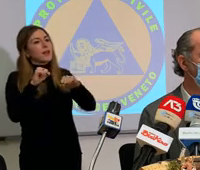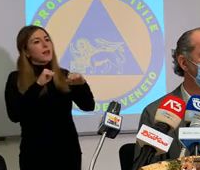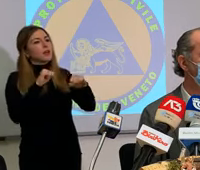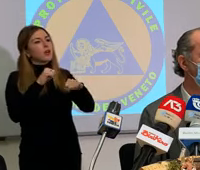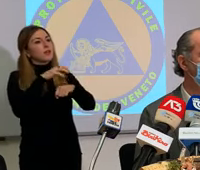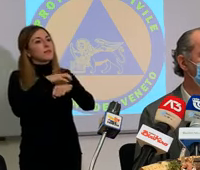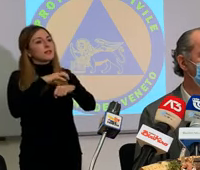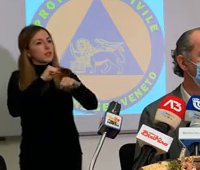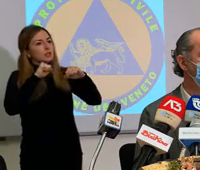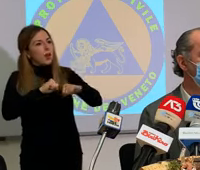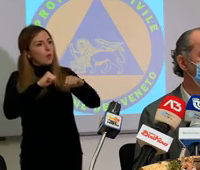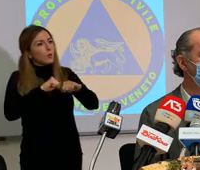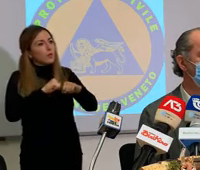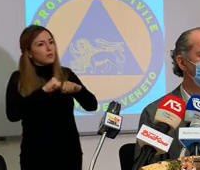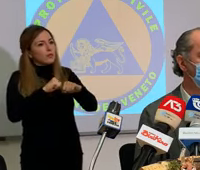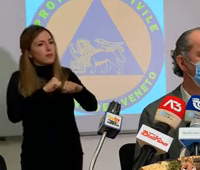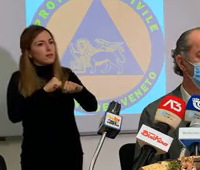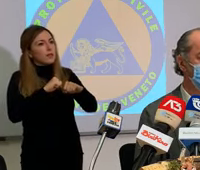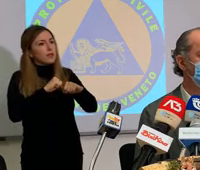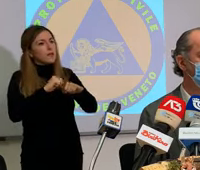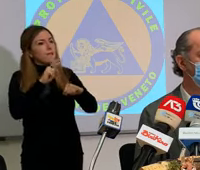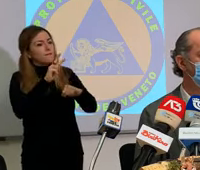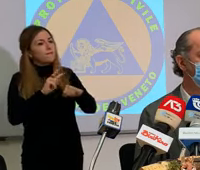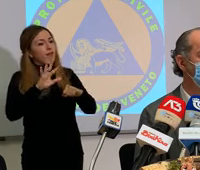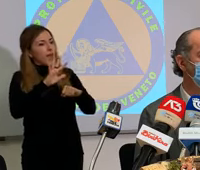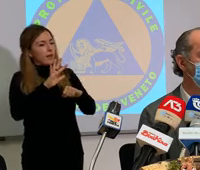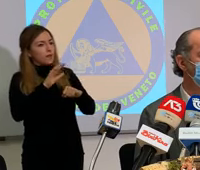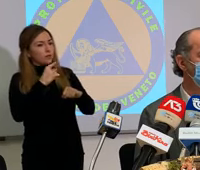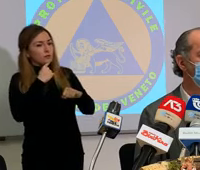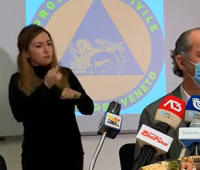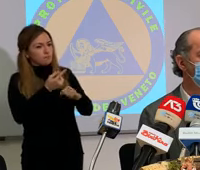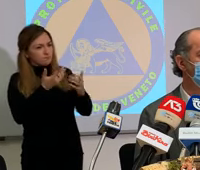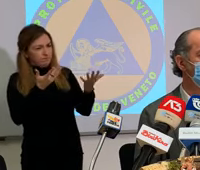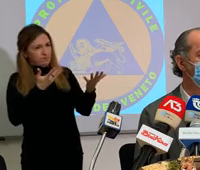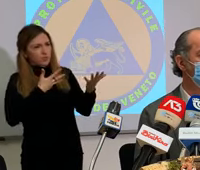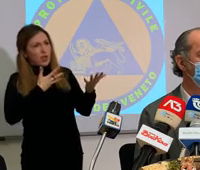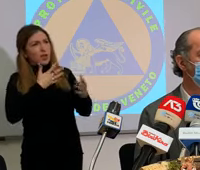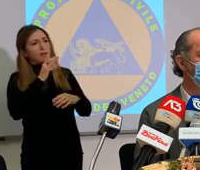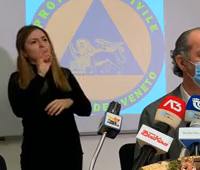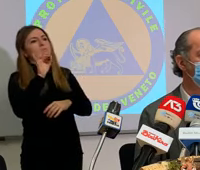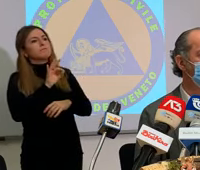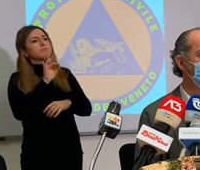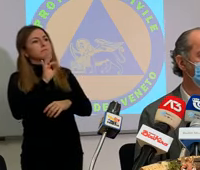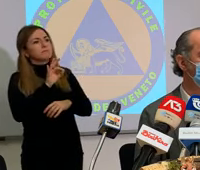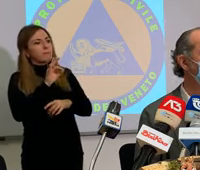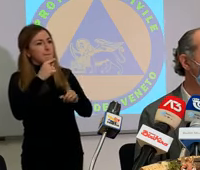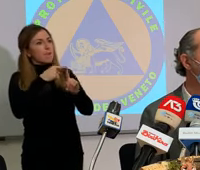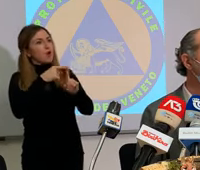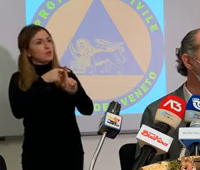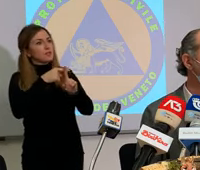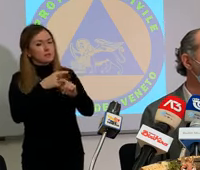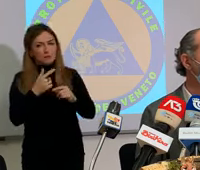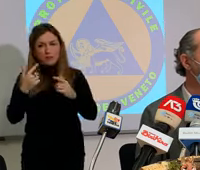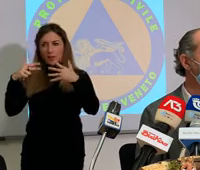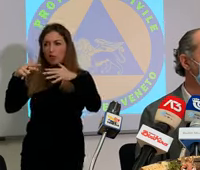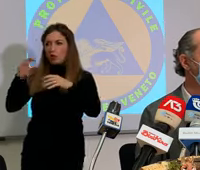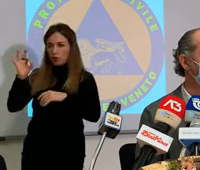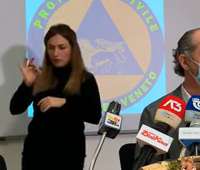ministero della salute ha contestato al veneto una incidenza di positivo 8 per